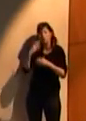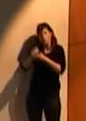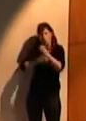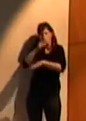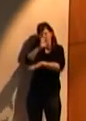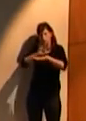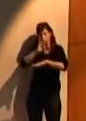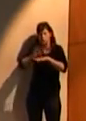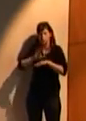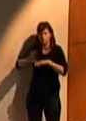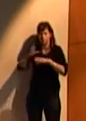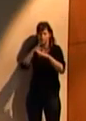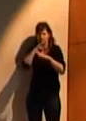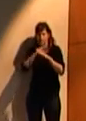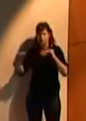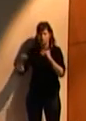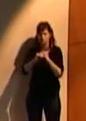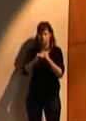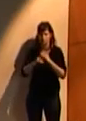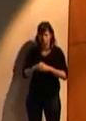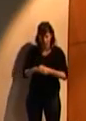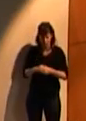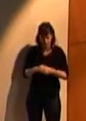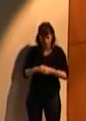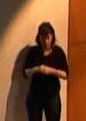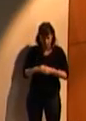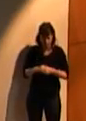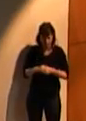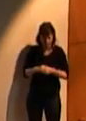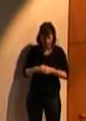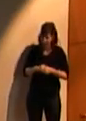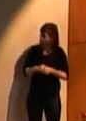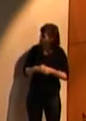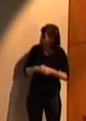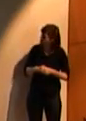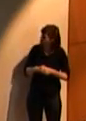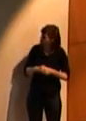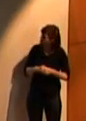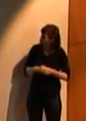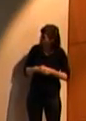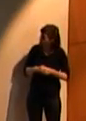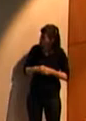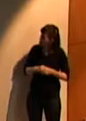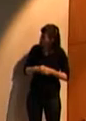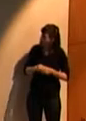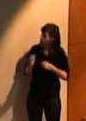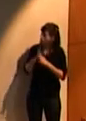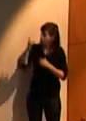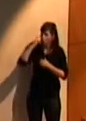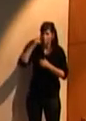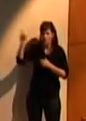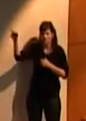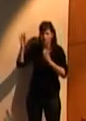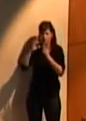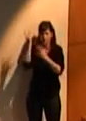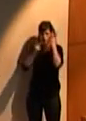Donc là, pardon, je voulais... L'idée, c'est de permettre une bonne communication